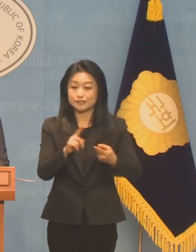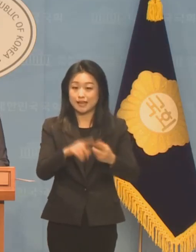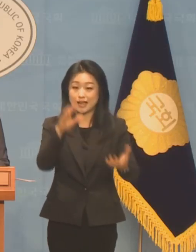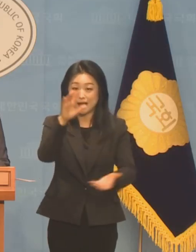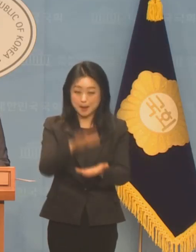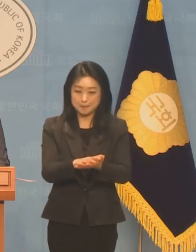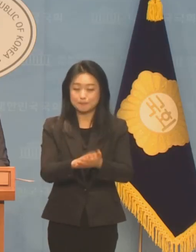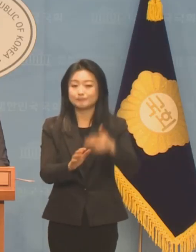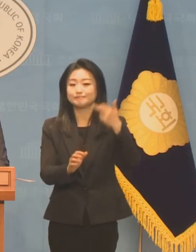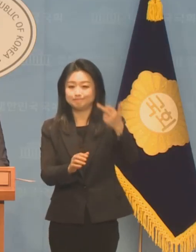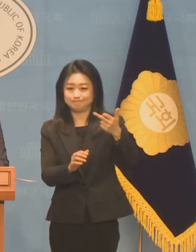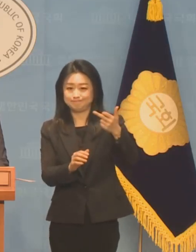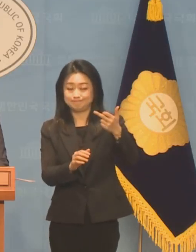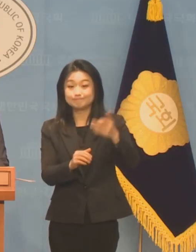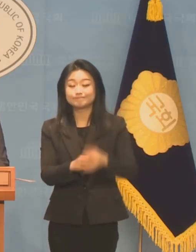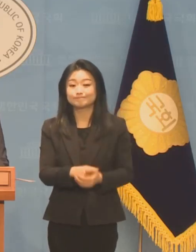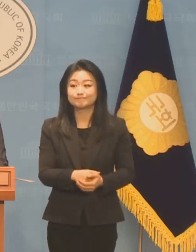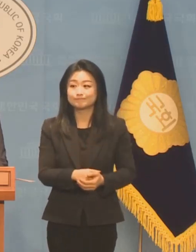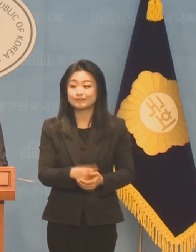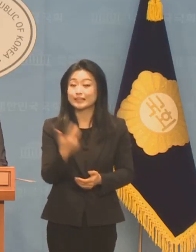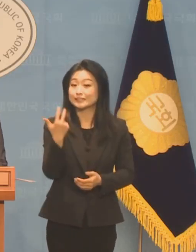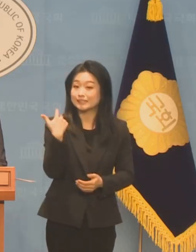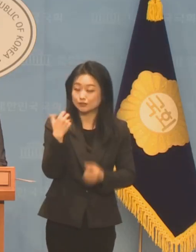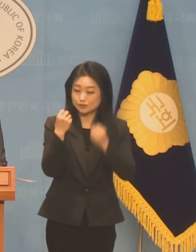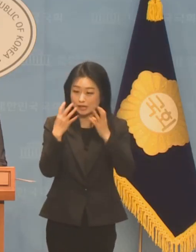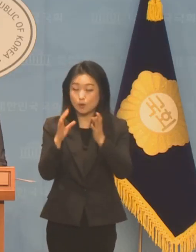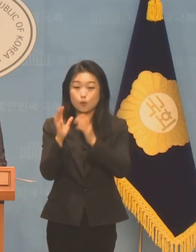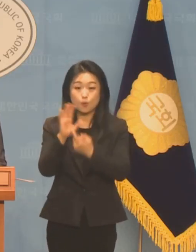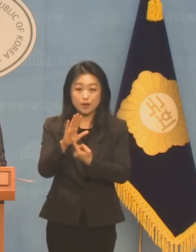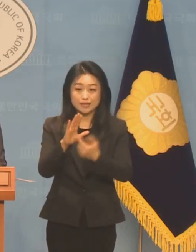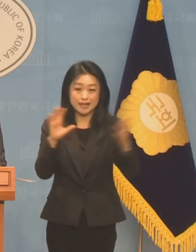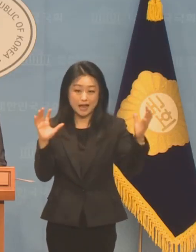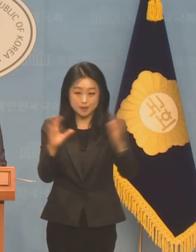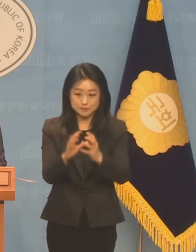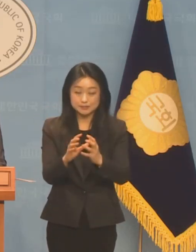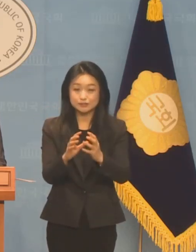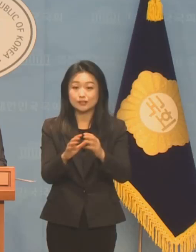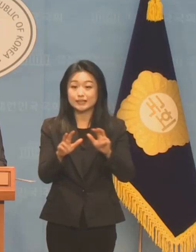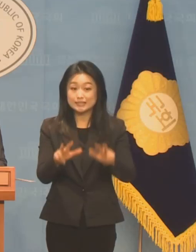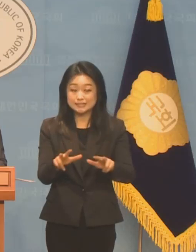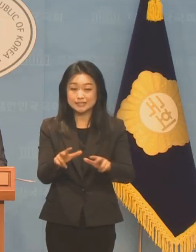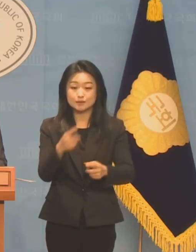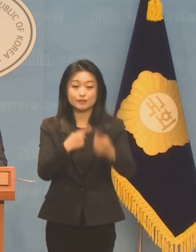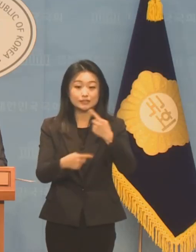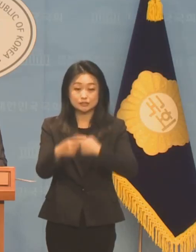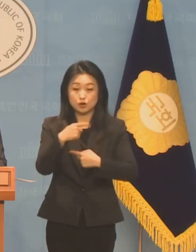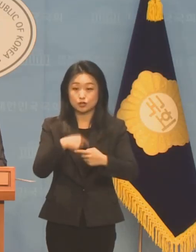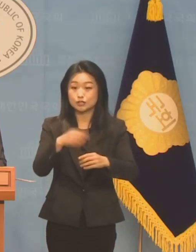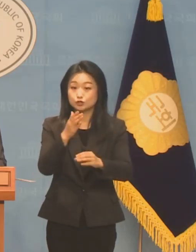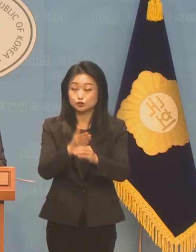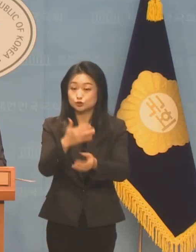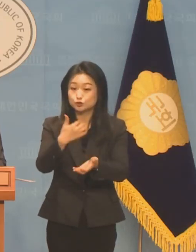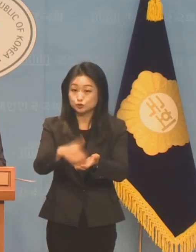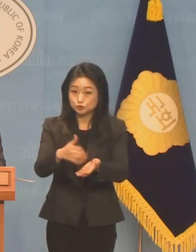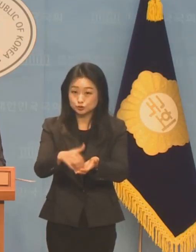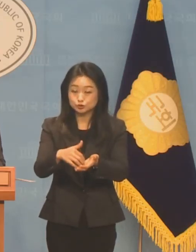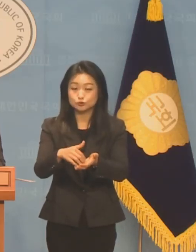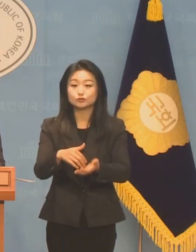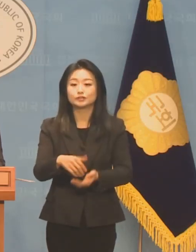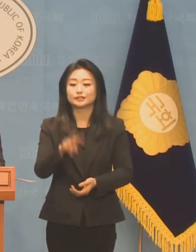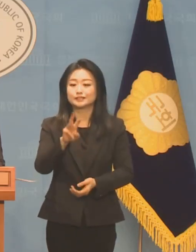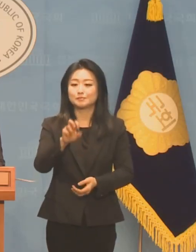총 17건으로 지난주 새로 공개된 청원을 포함해서 현재 동의 진행 중인 청원은